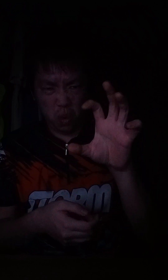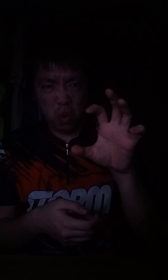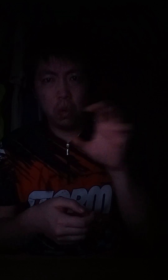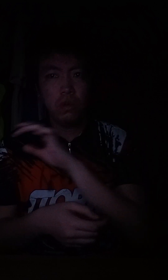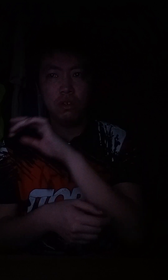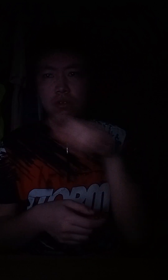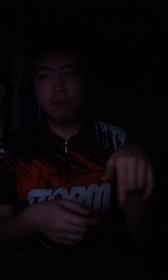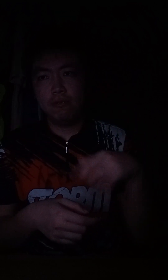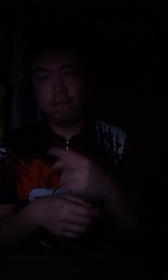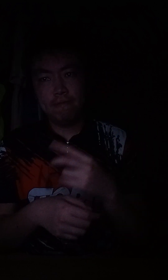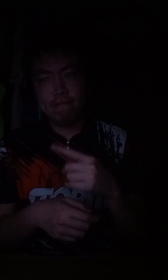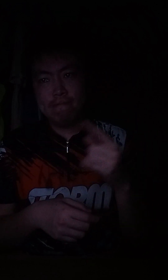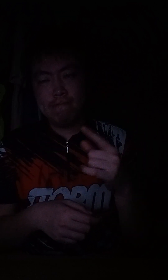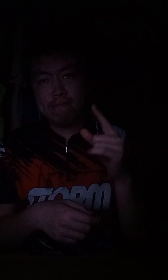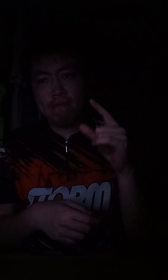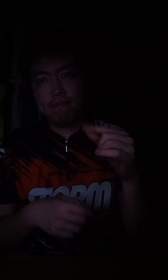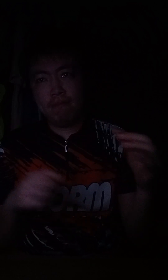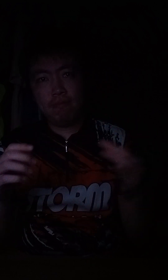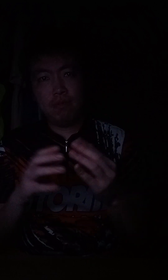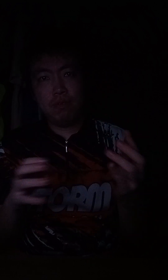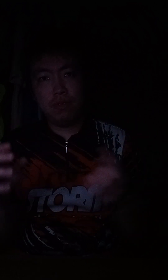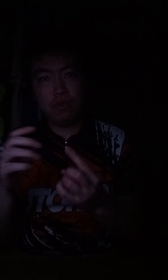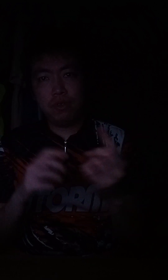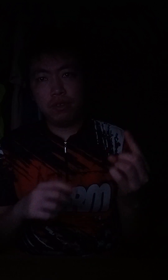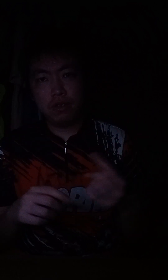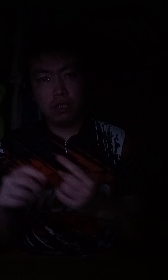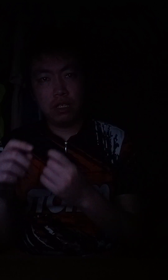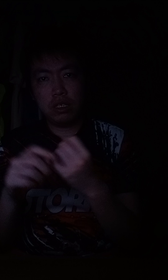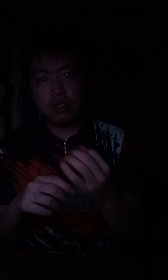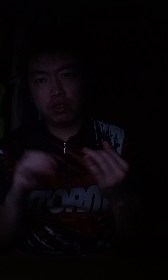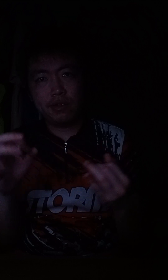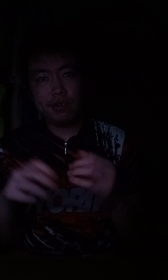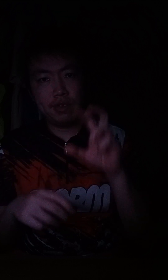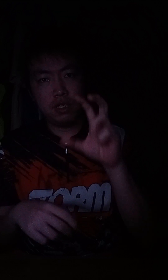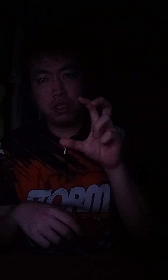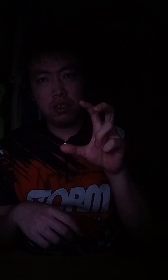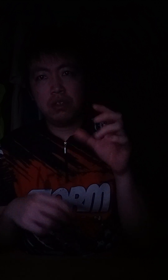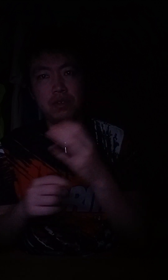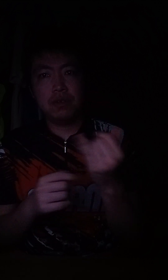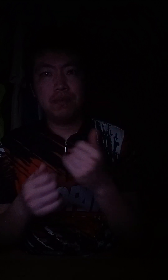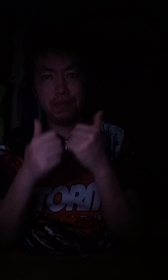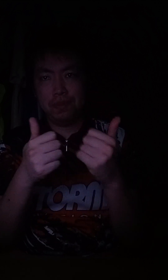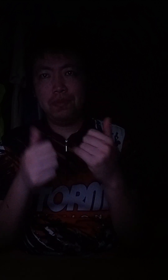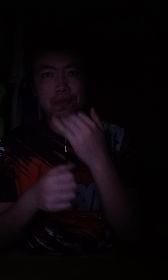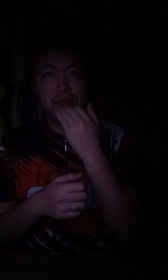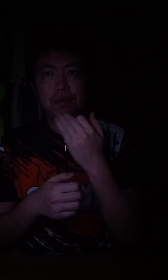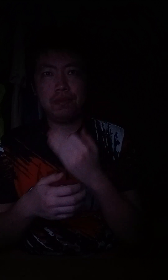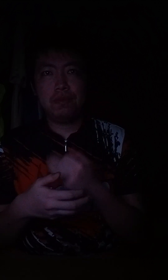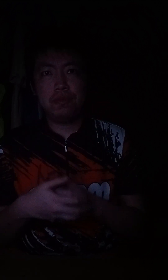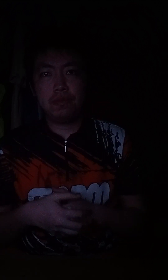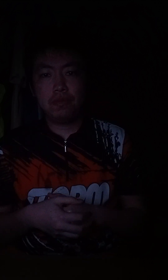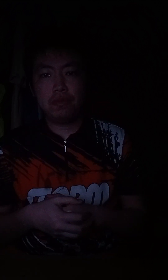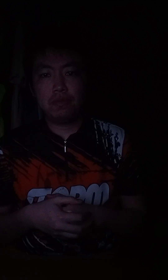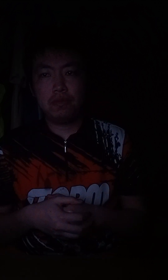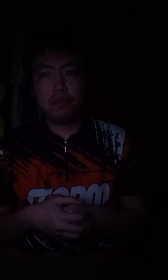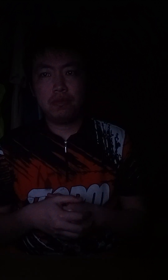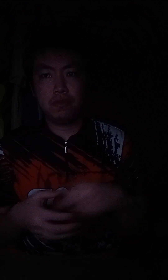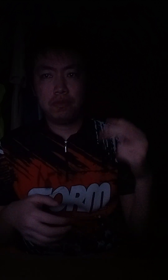화장실을 이용하는 고객의 약 88.6%가 화장실 이용에 만족을 하고 있으며 경찰은 지자체와